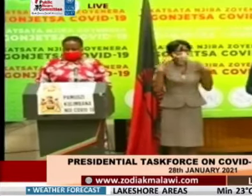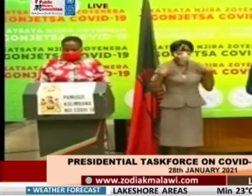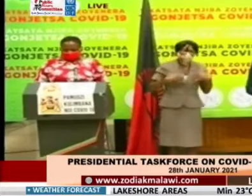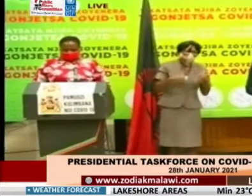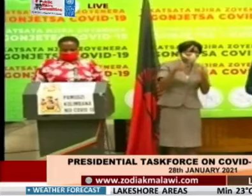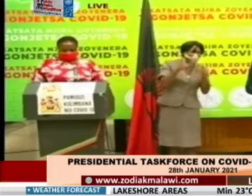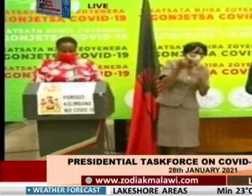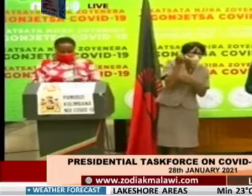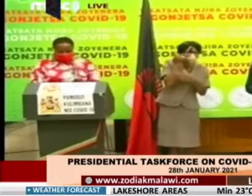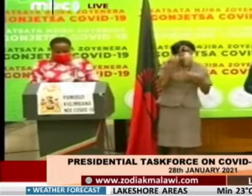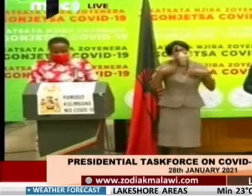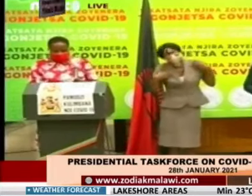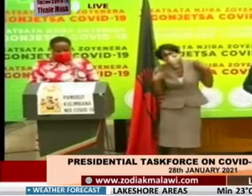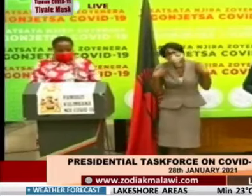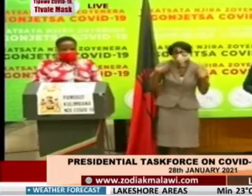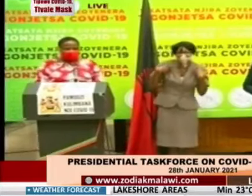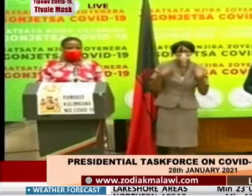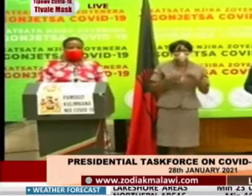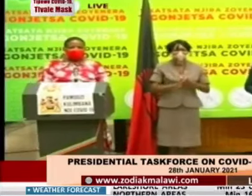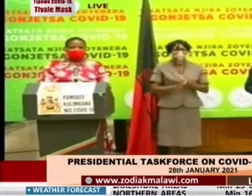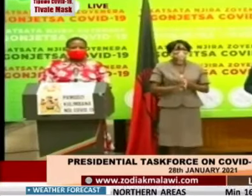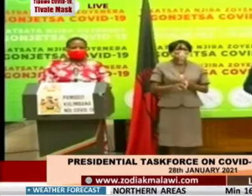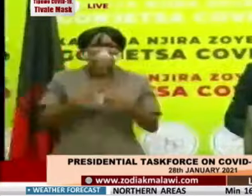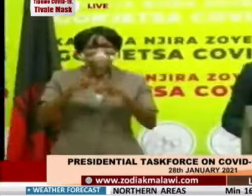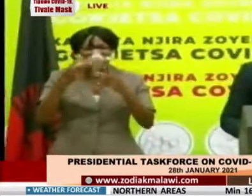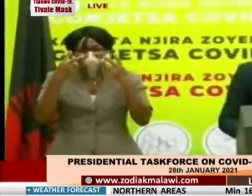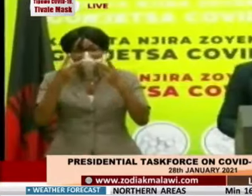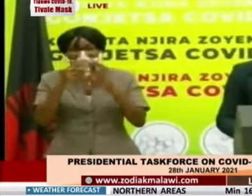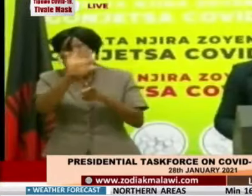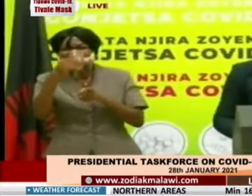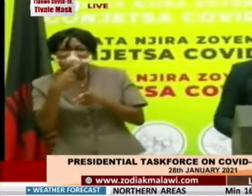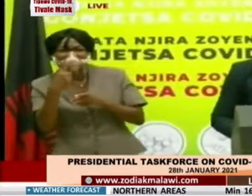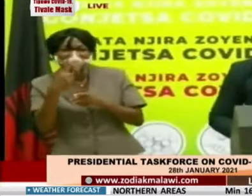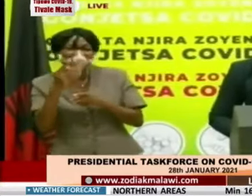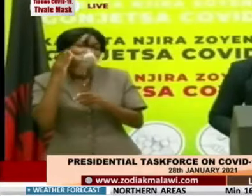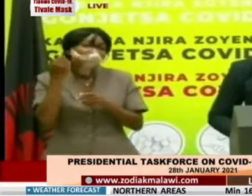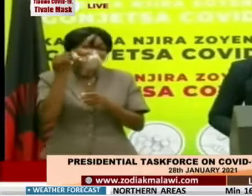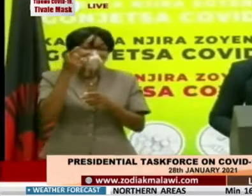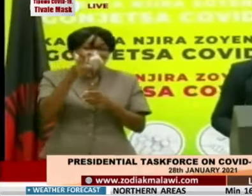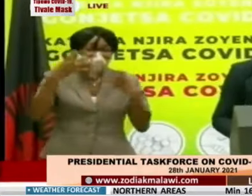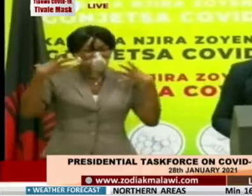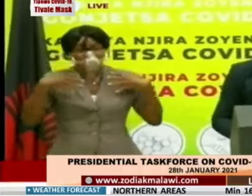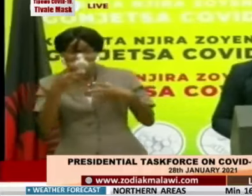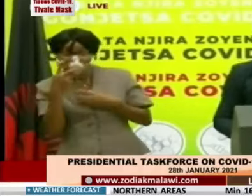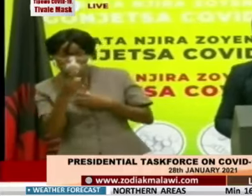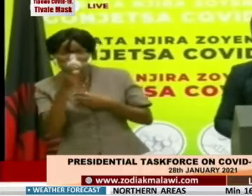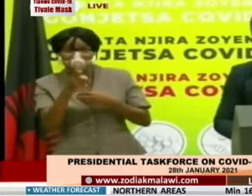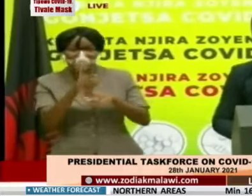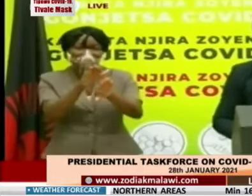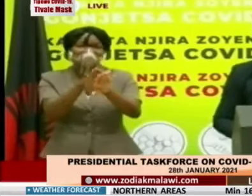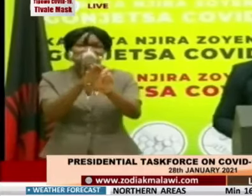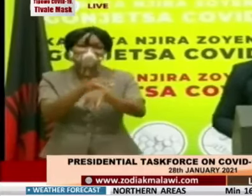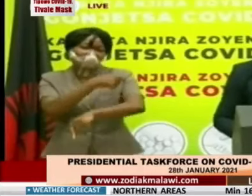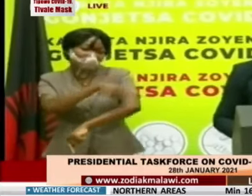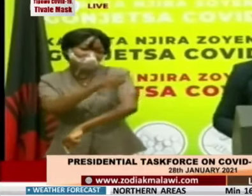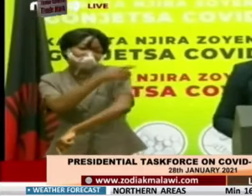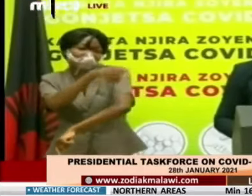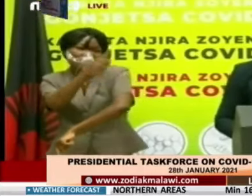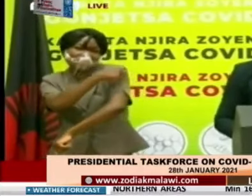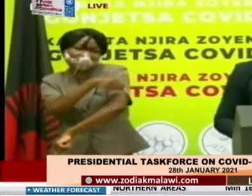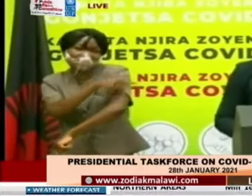ngati tikuoneka kuti tinzindikiro zonse zimene tumakamba zija zamatenda amene wa corona akamba pano anduna motsindika kuti tithamange